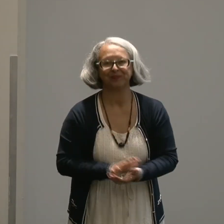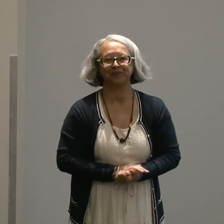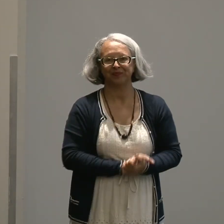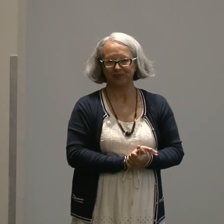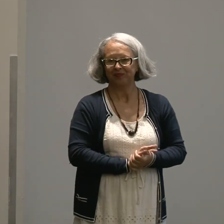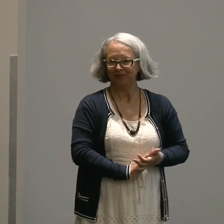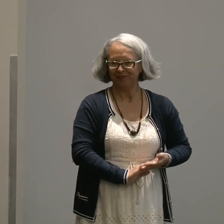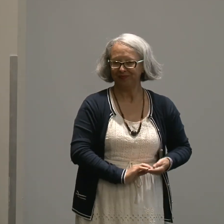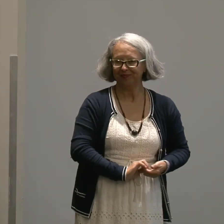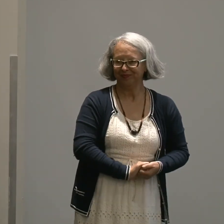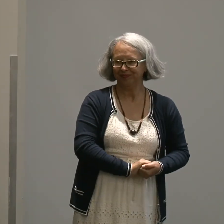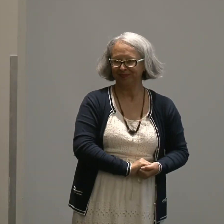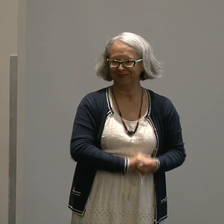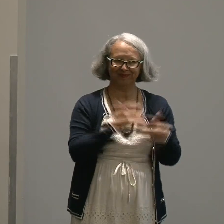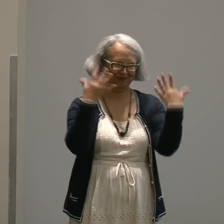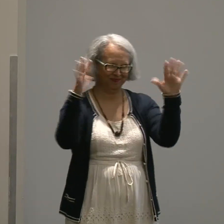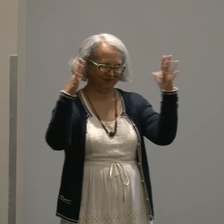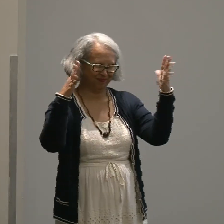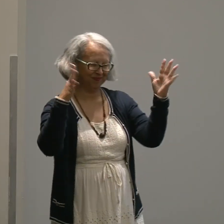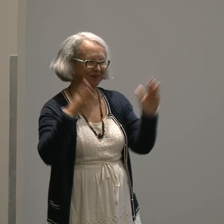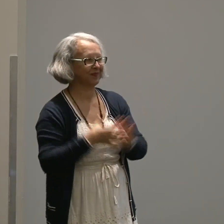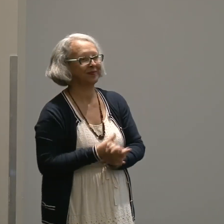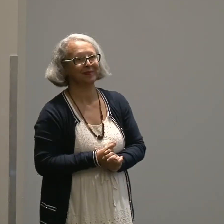comigo. Podem perguntar, fiquem à vontade.